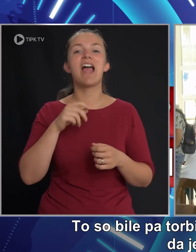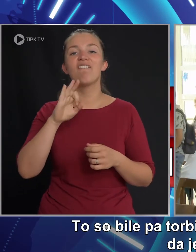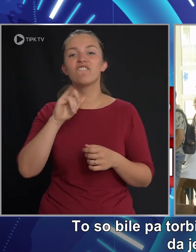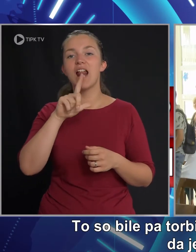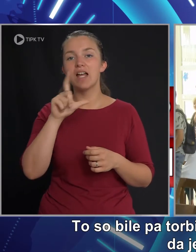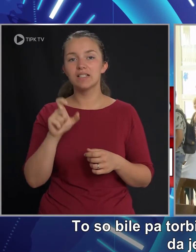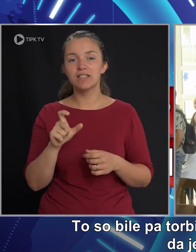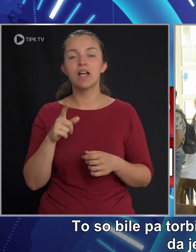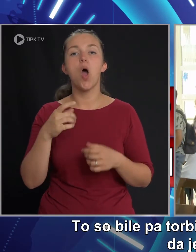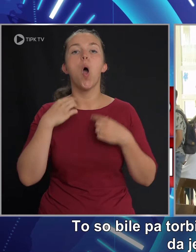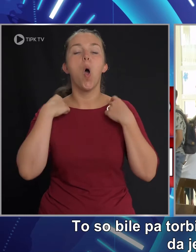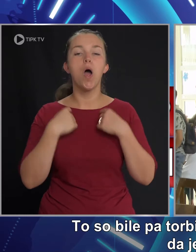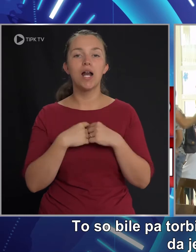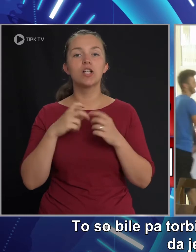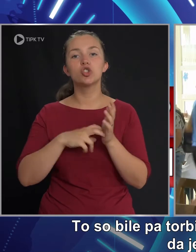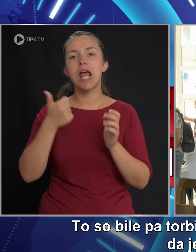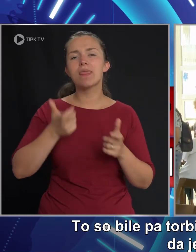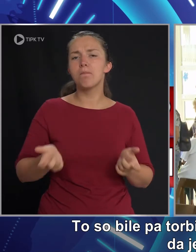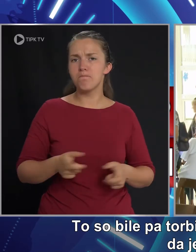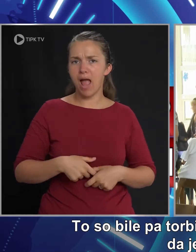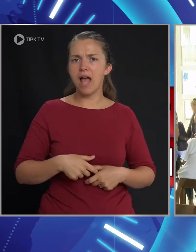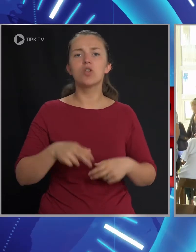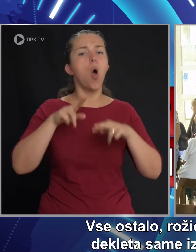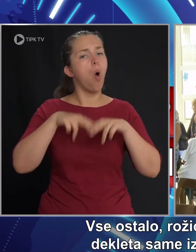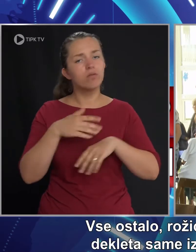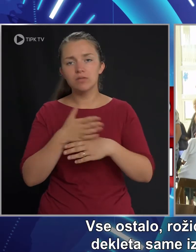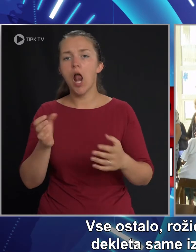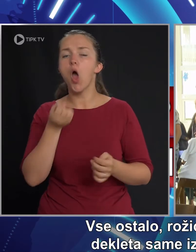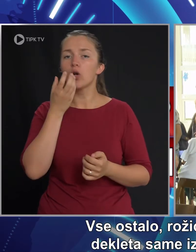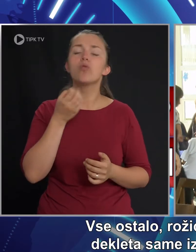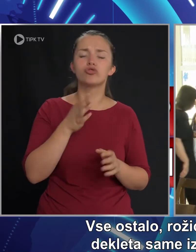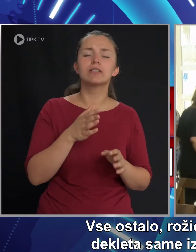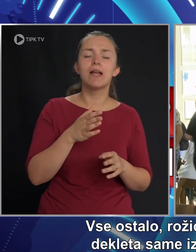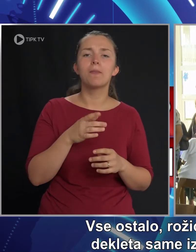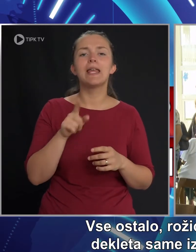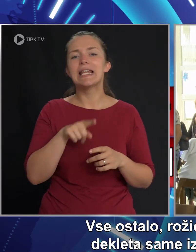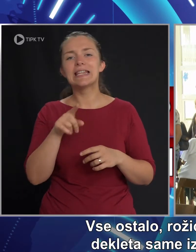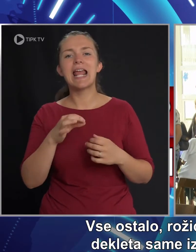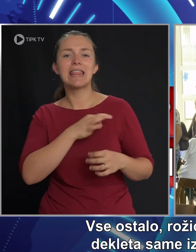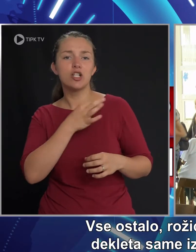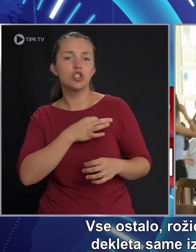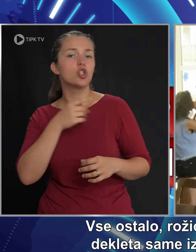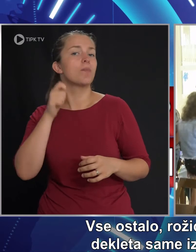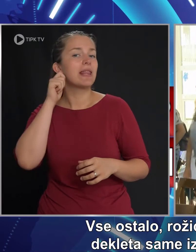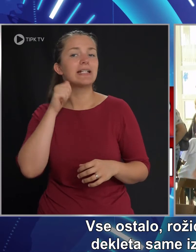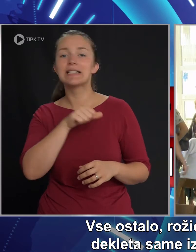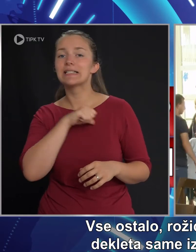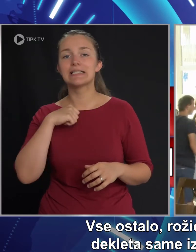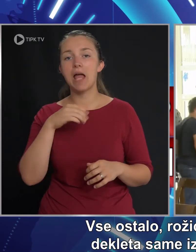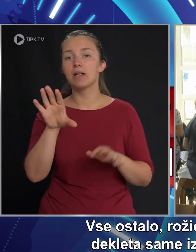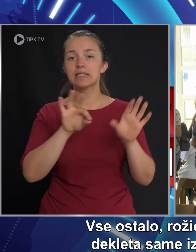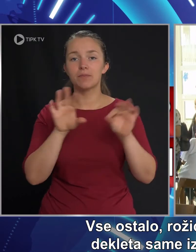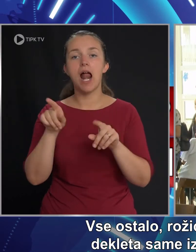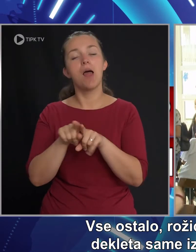ogrlica in mislim, da je bila še en pas. Vse ostalo, rožice in te našitke so se pa